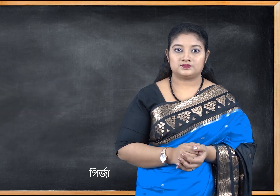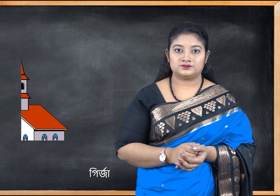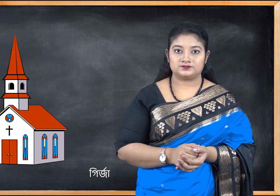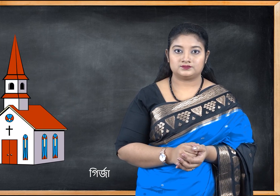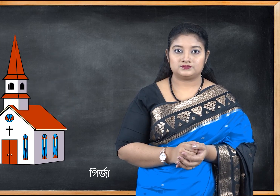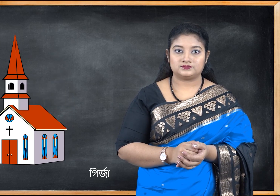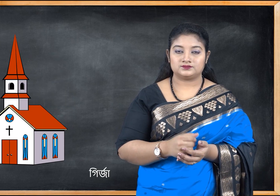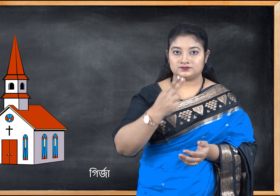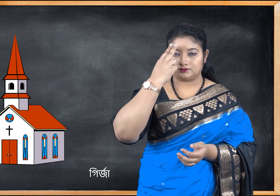গির্জা,